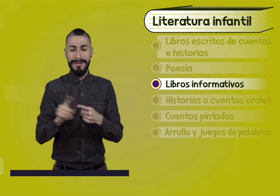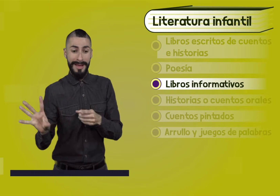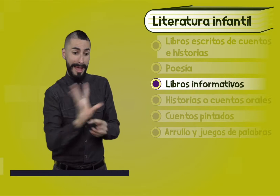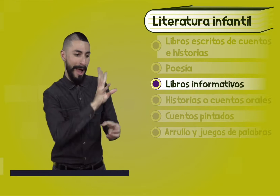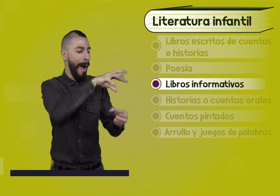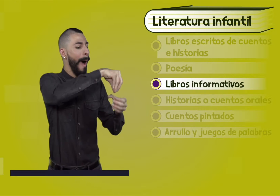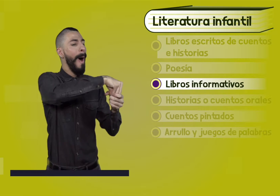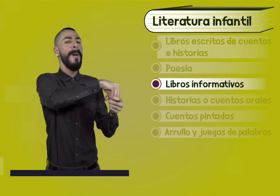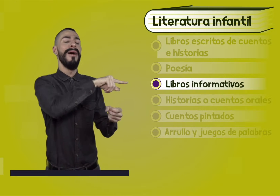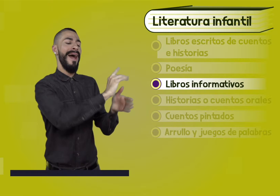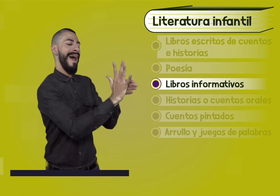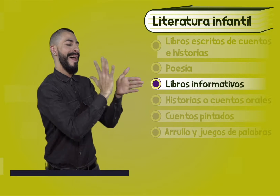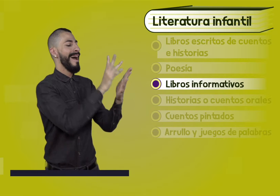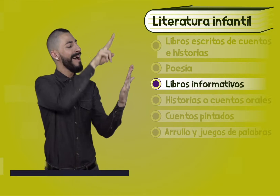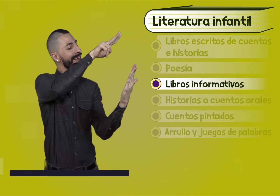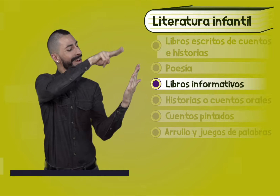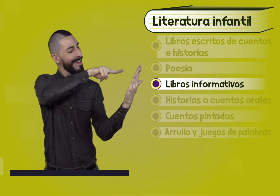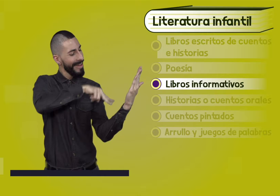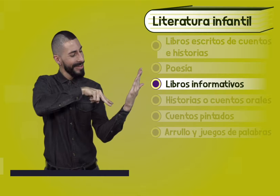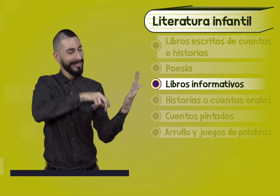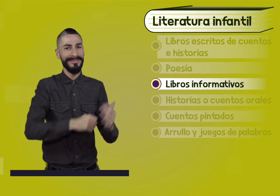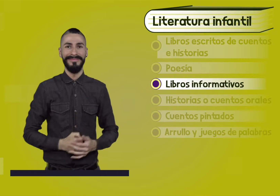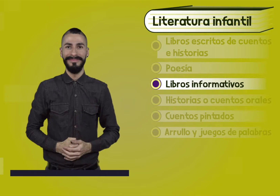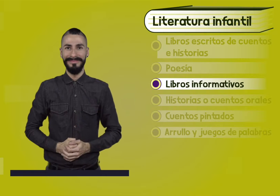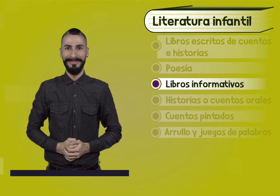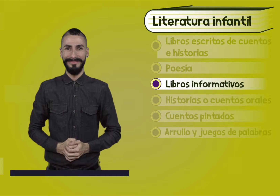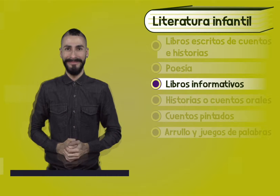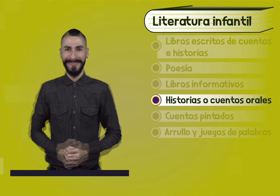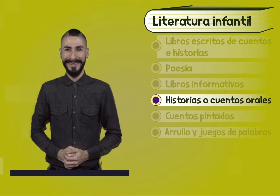etc. Todos estos ejemplos hacen parte de los libros informativos.